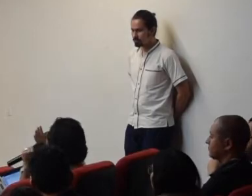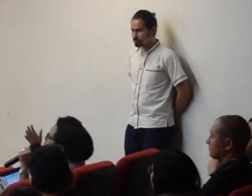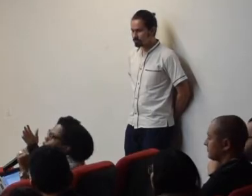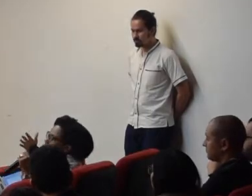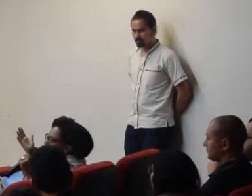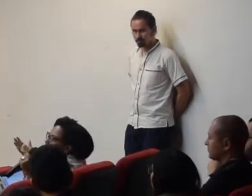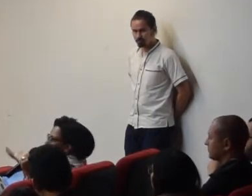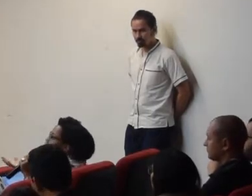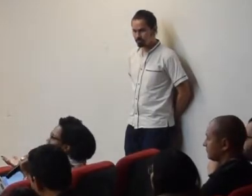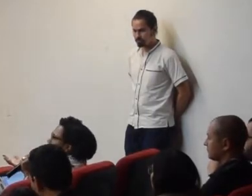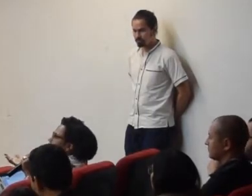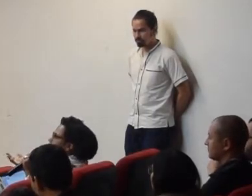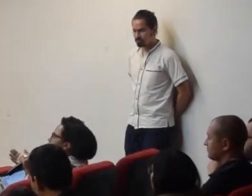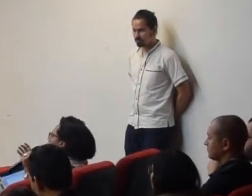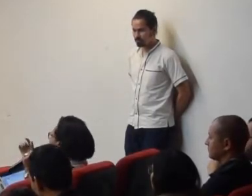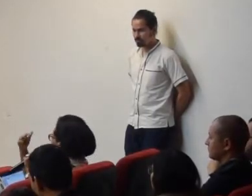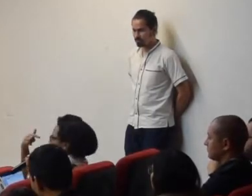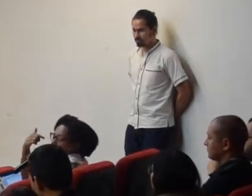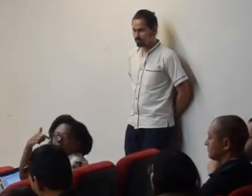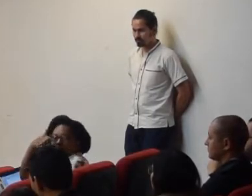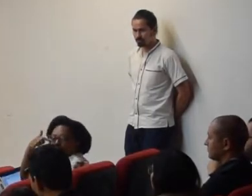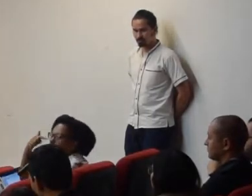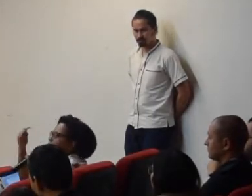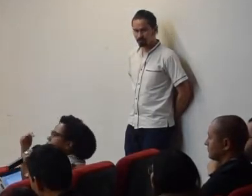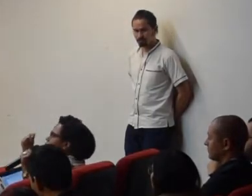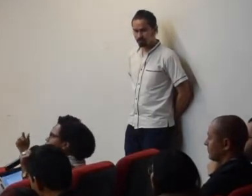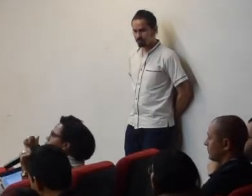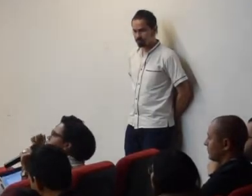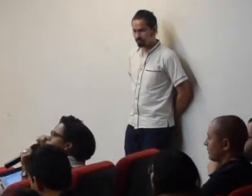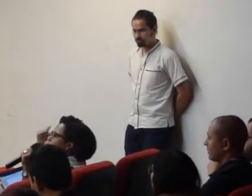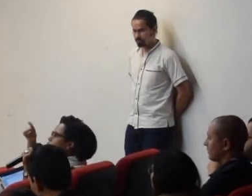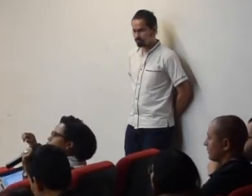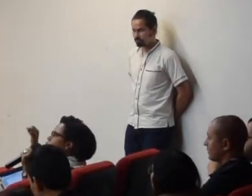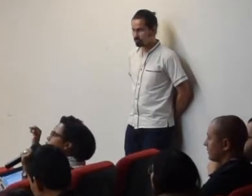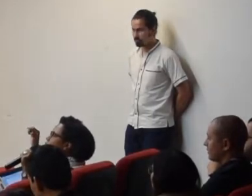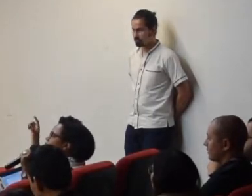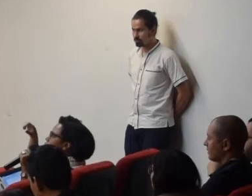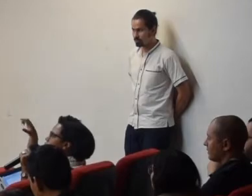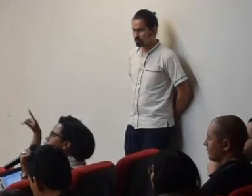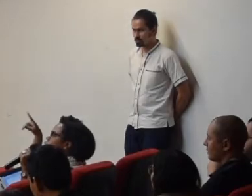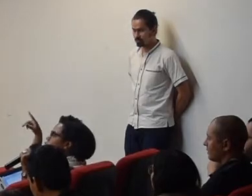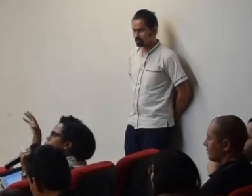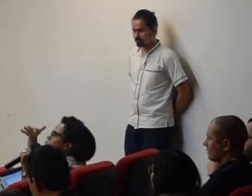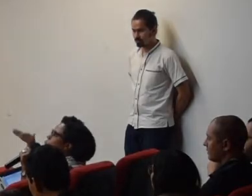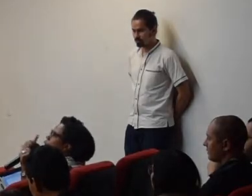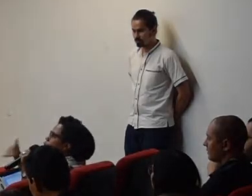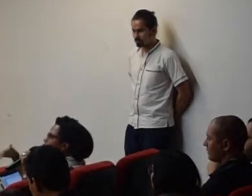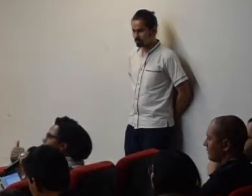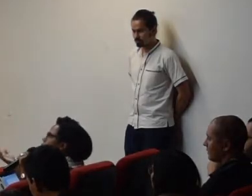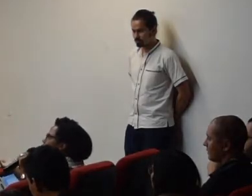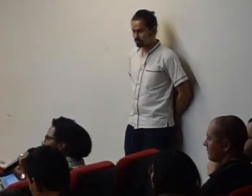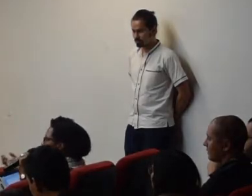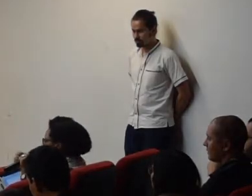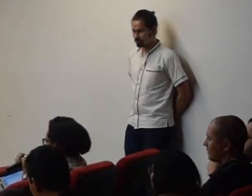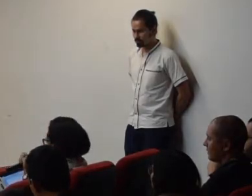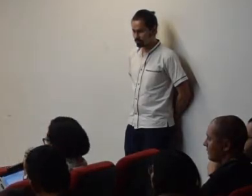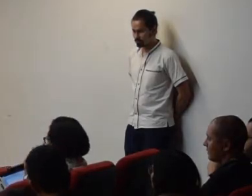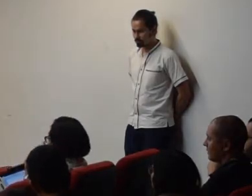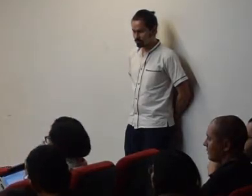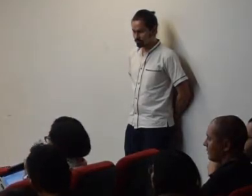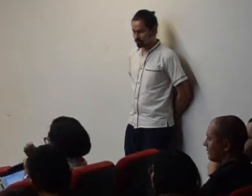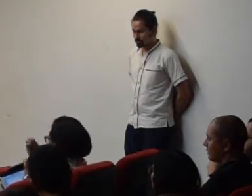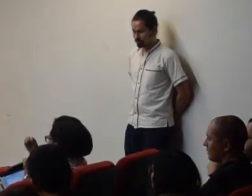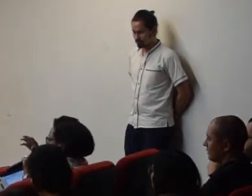documental, uno se pierde, ¿cierto? Y con Carlos comentábamos que estamos haciendo un enlace desde lo conceptual, pero no desde el plan de las